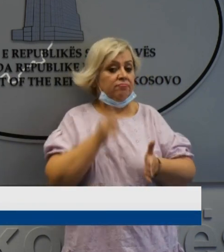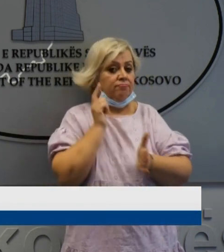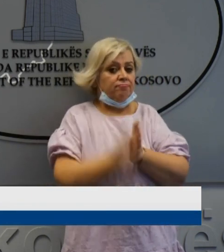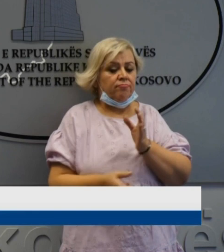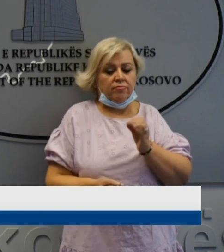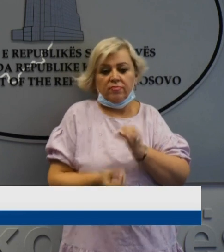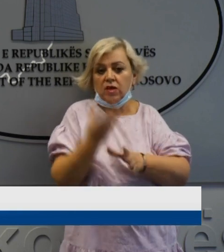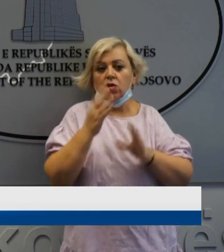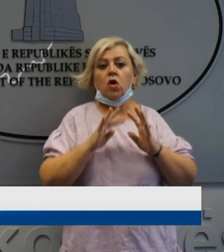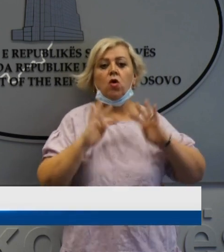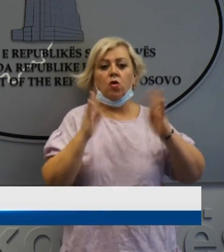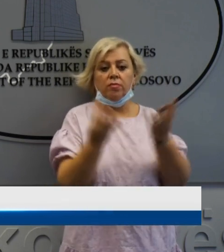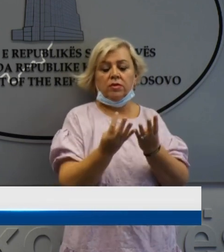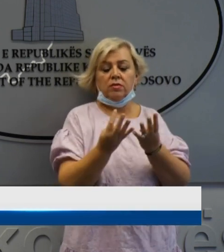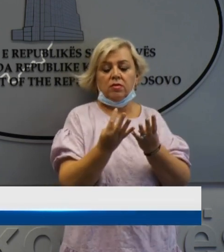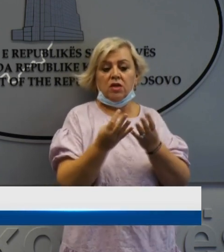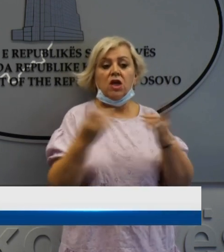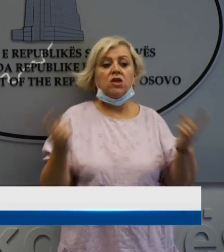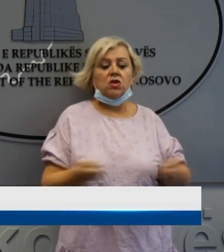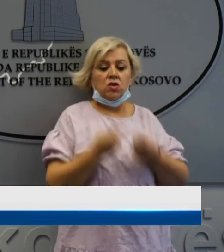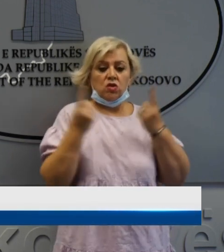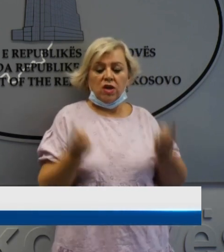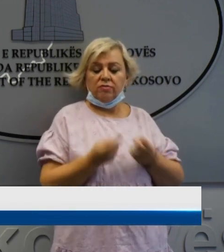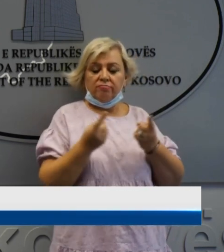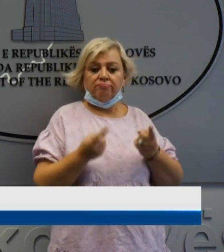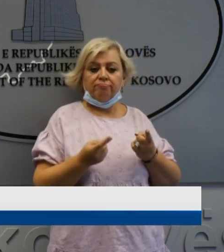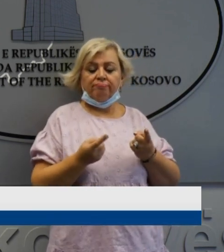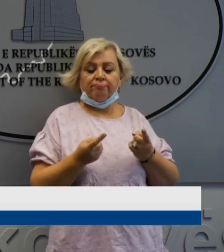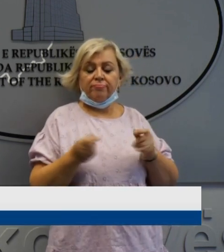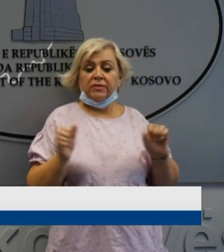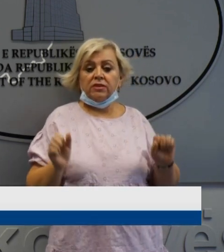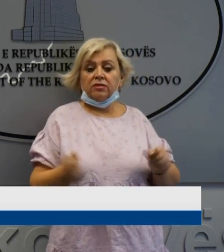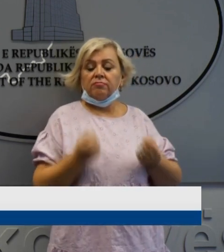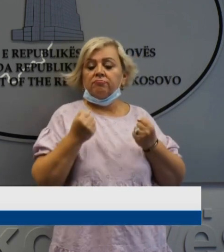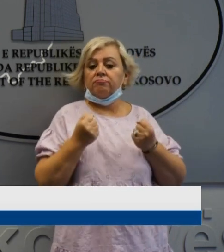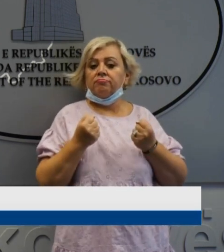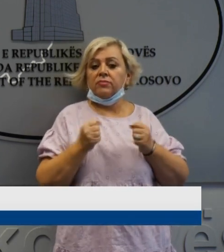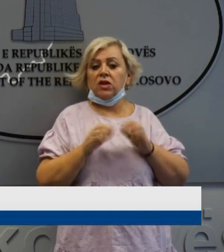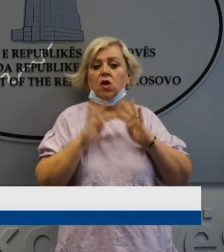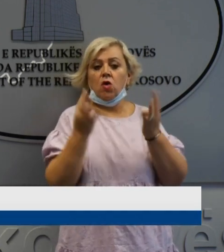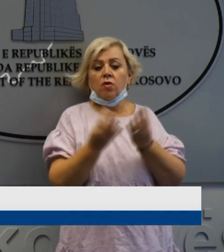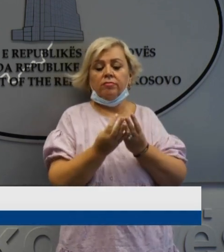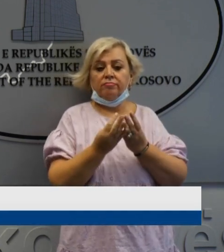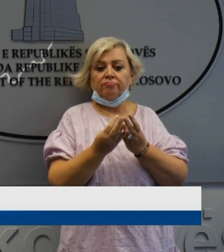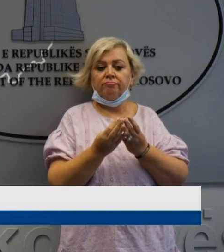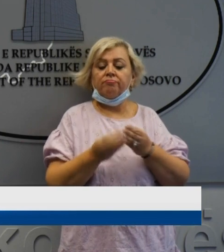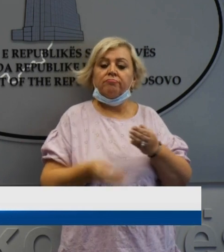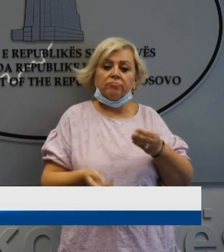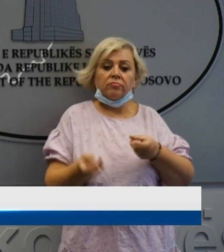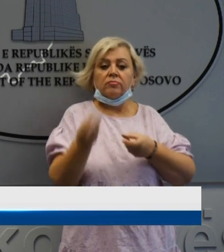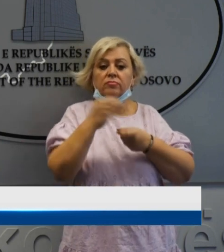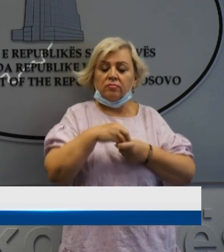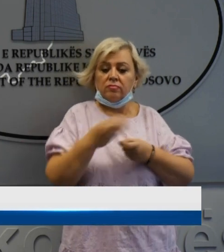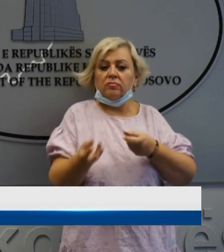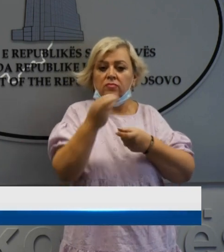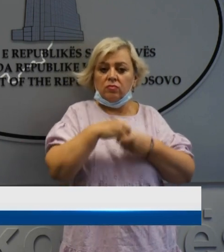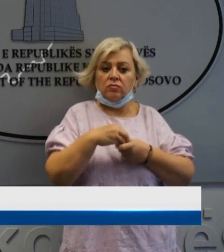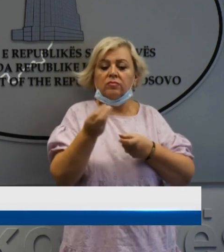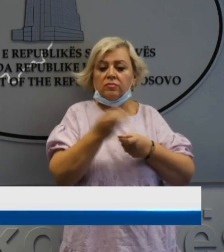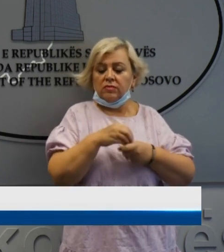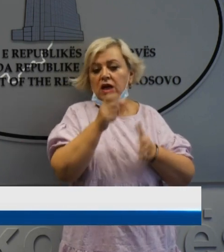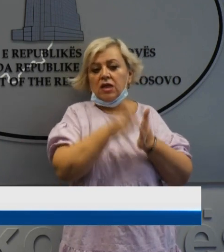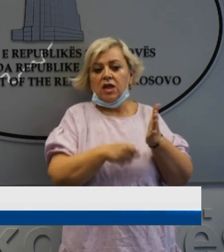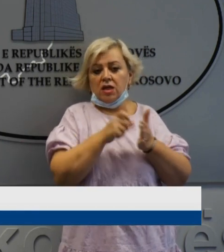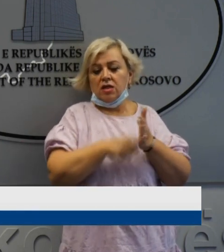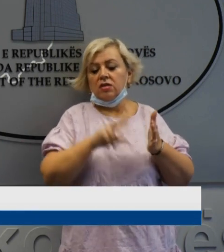njëherë komitetin, dhe në këtë situatë dinamike të cilën gjendemi, ky komitet do të përditësohet, edhe do të shtohen edhe